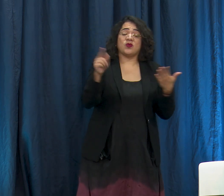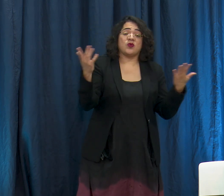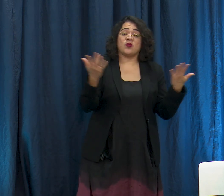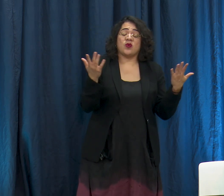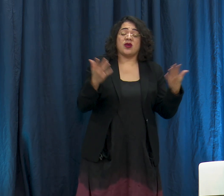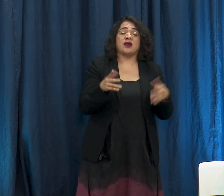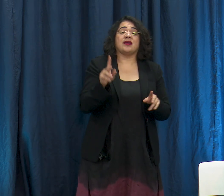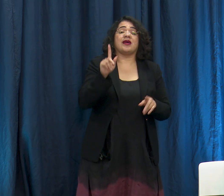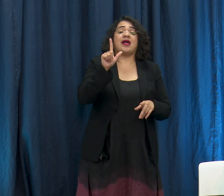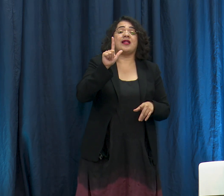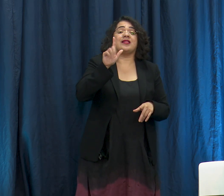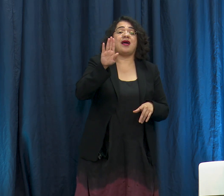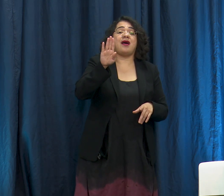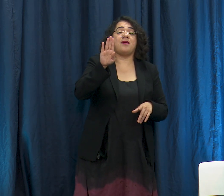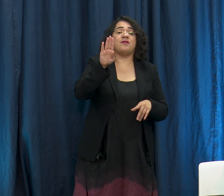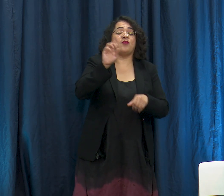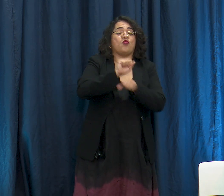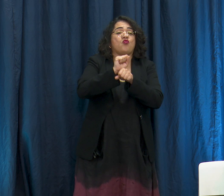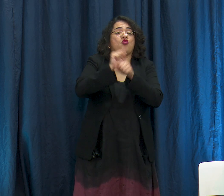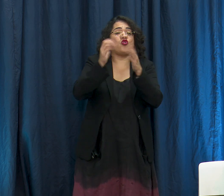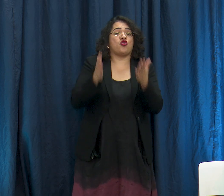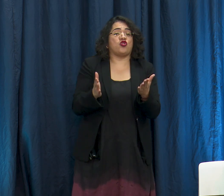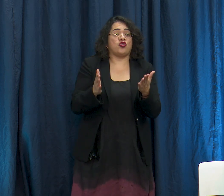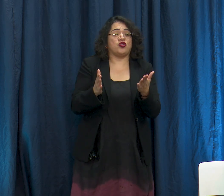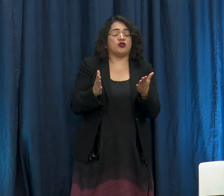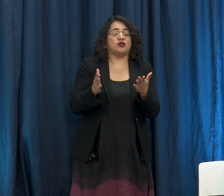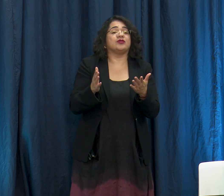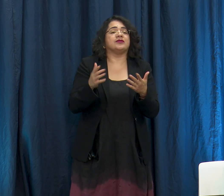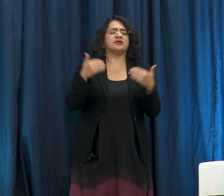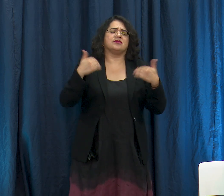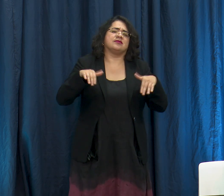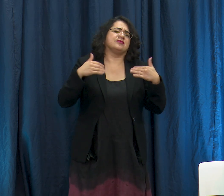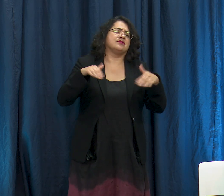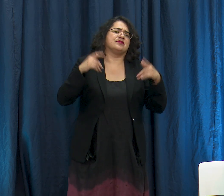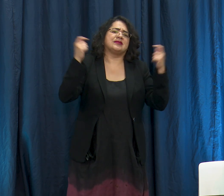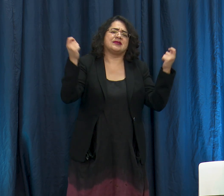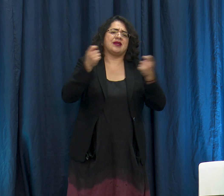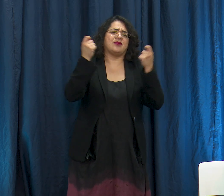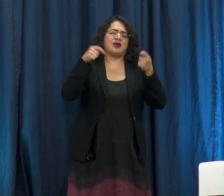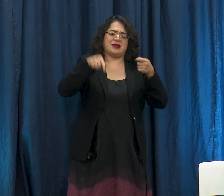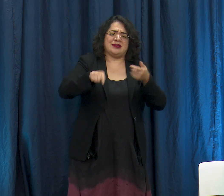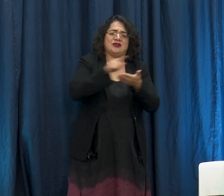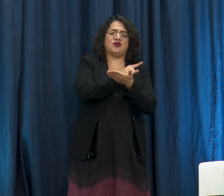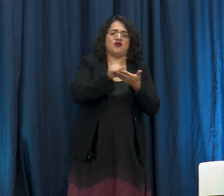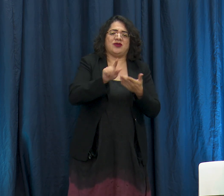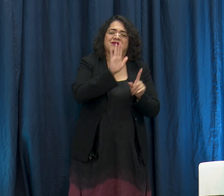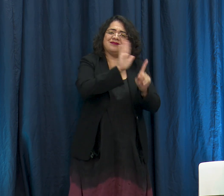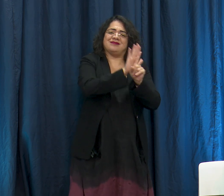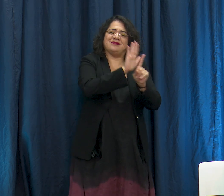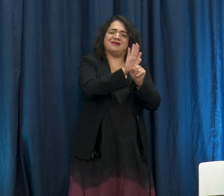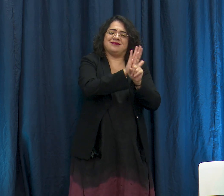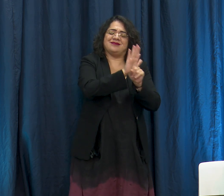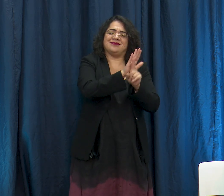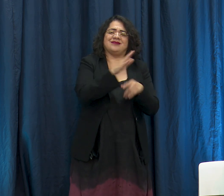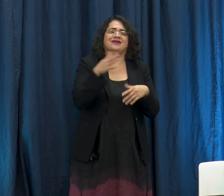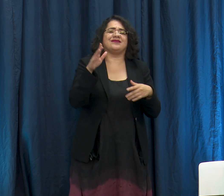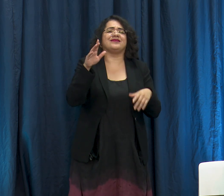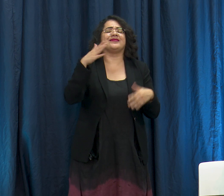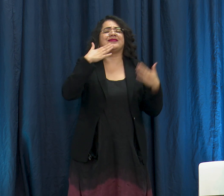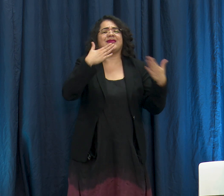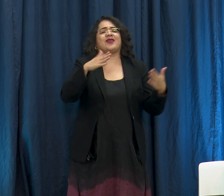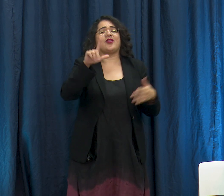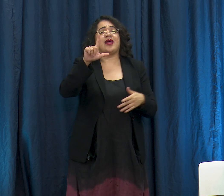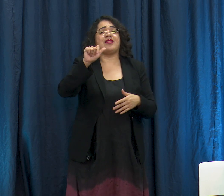personas de laboratorios médicos y patólogos que tienen un gran impacto en todos los aspectos de la atención médica. Gracias